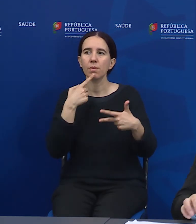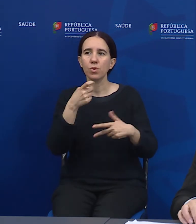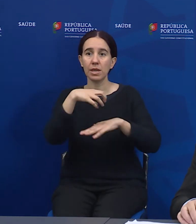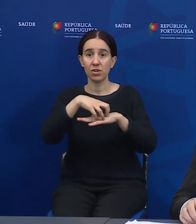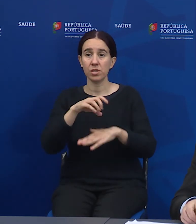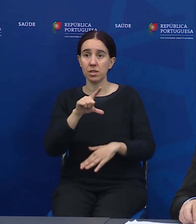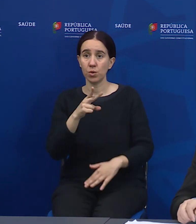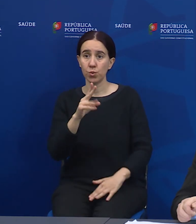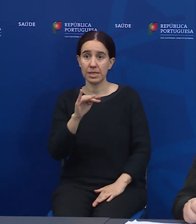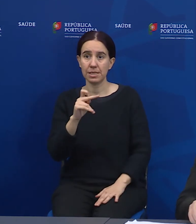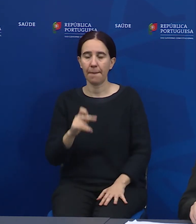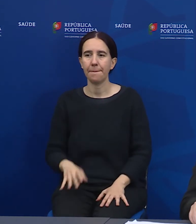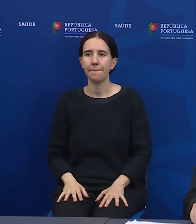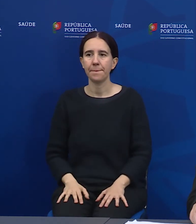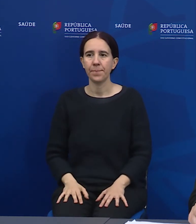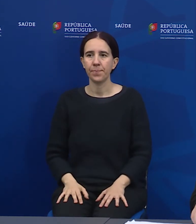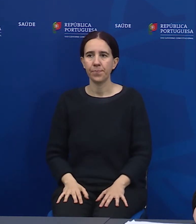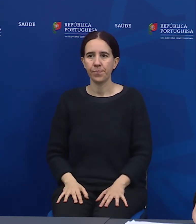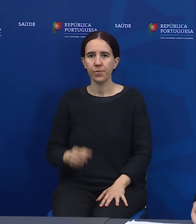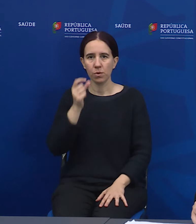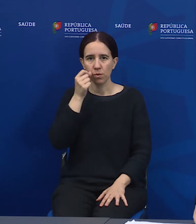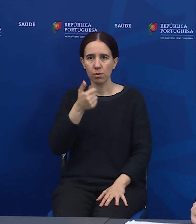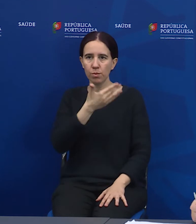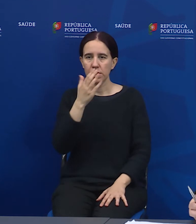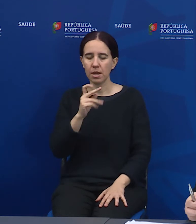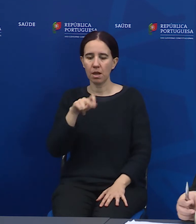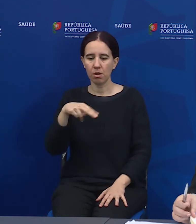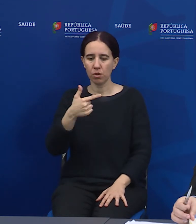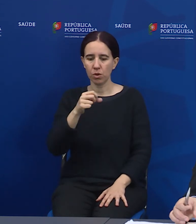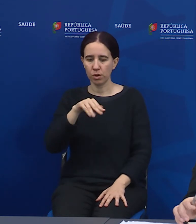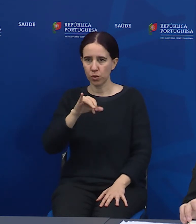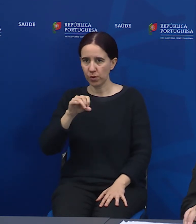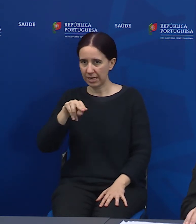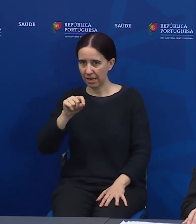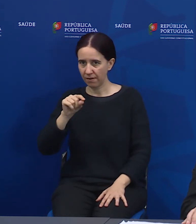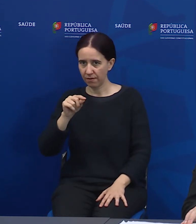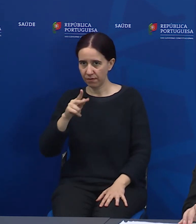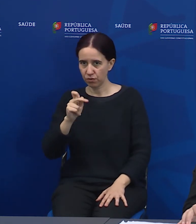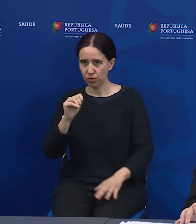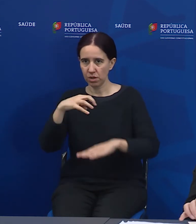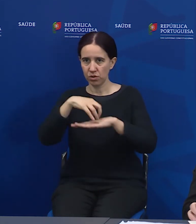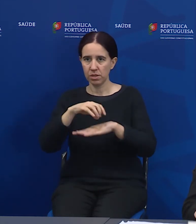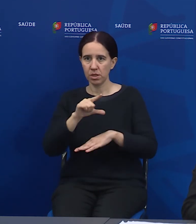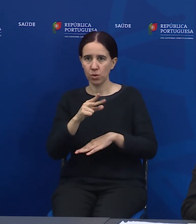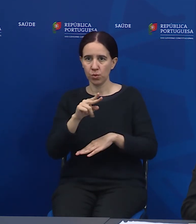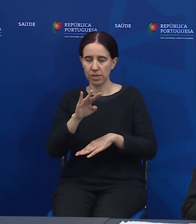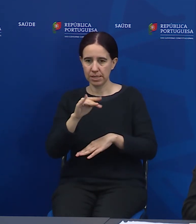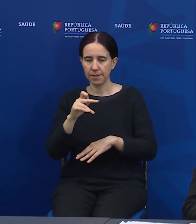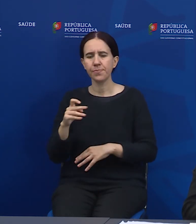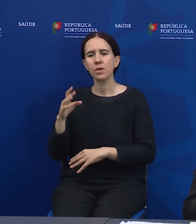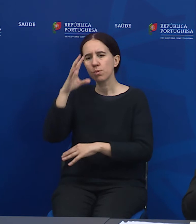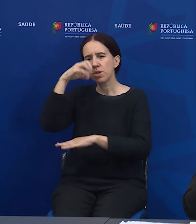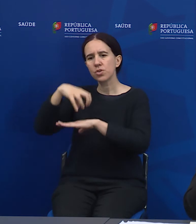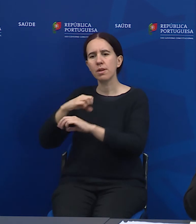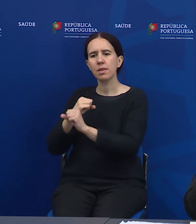agência lusa antónio neves da agência lusa o ministério do trabalho disse que já as partes de